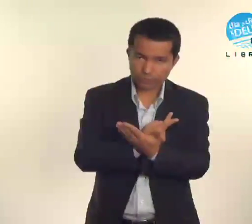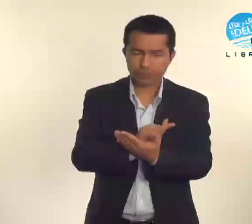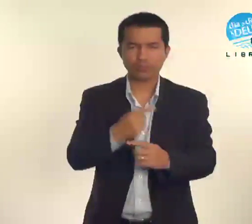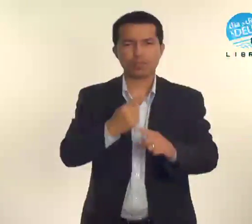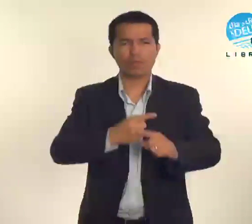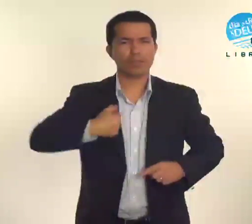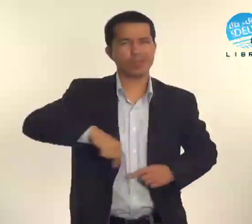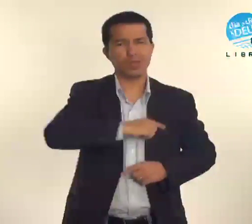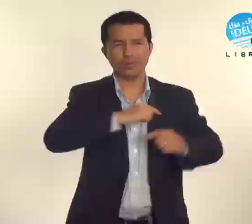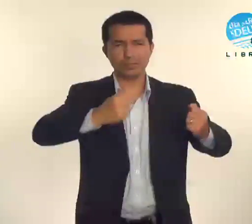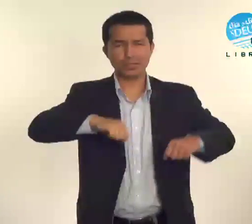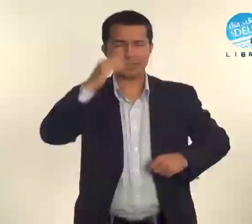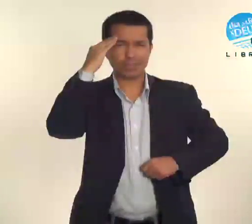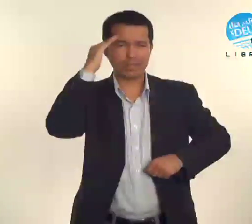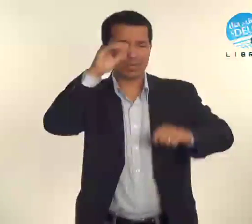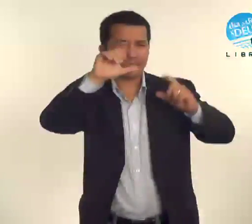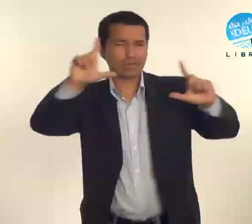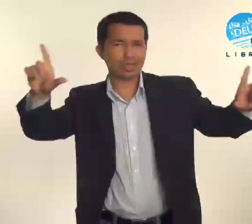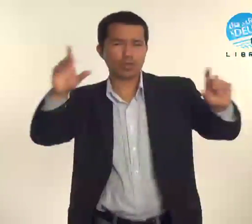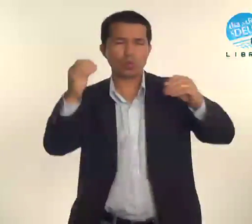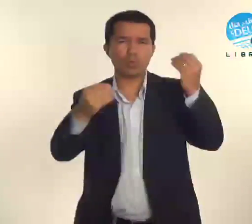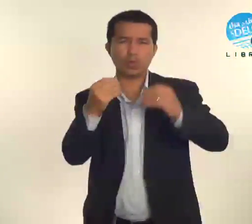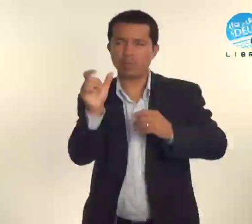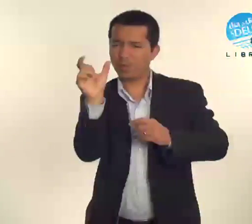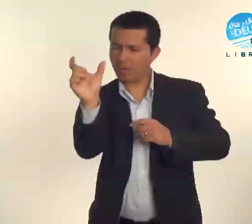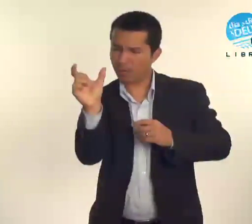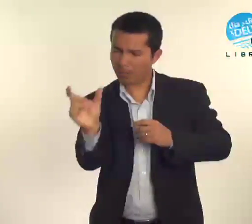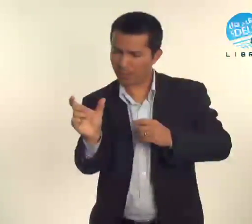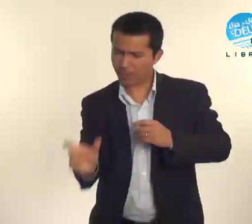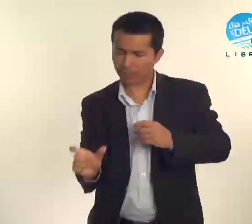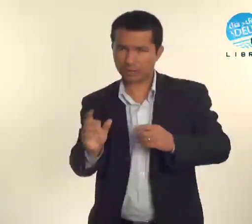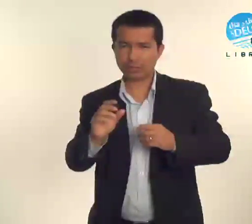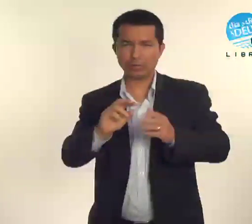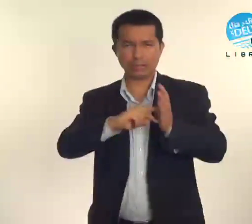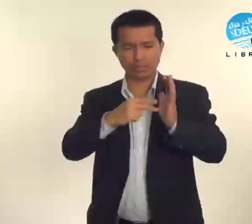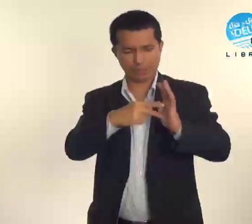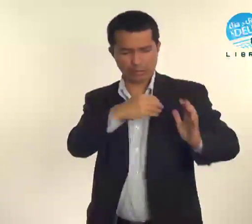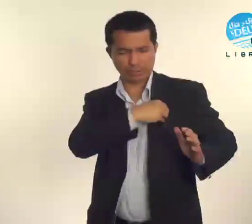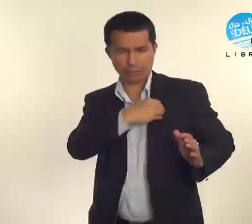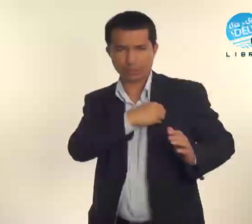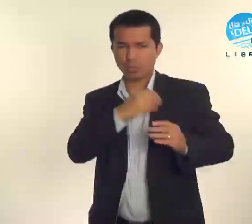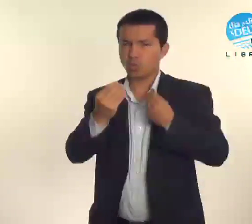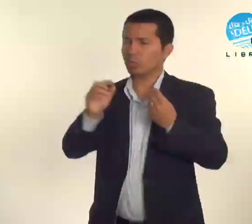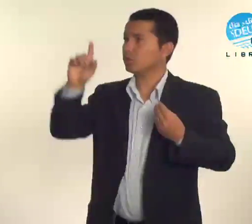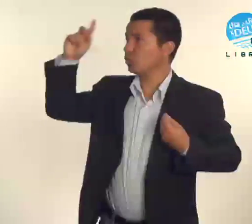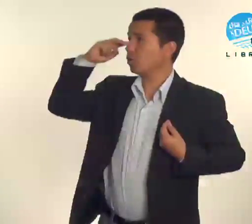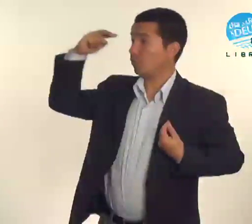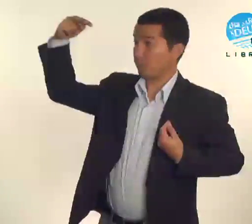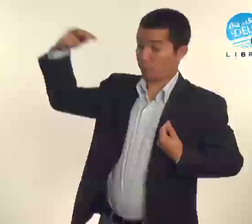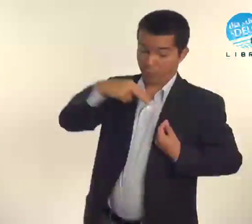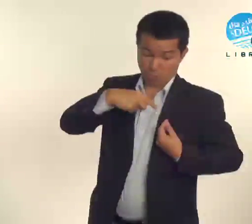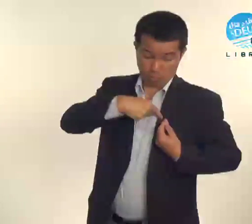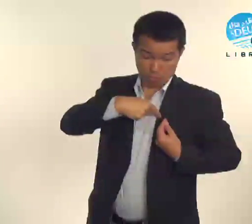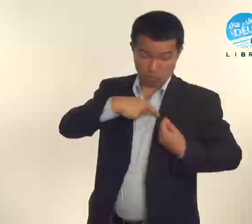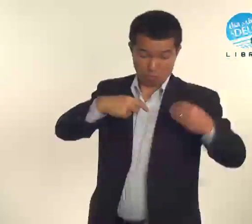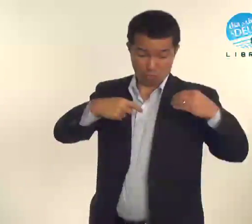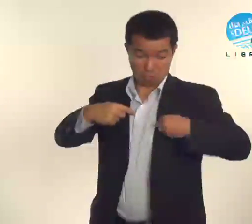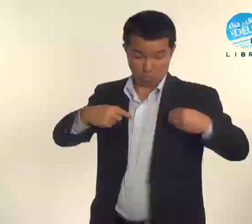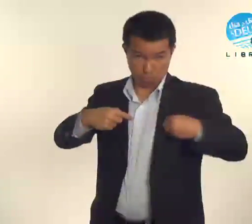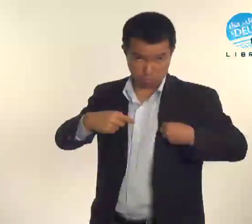entender como Deus olha as coisas que estão dentro do nosso coração e que precisam de perdão. Ele